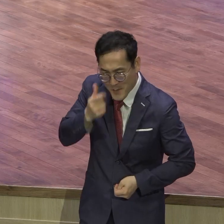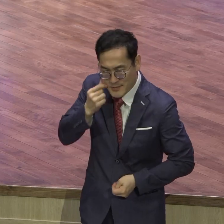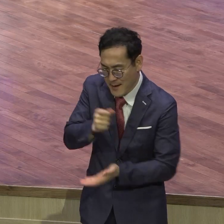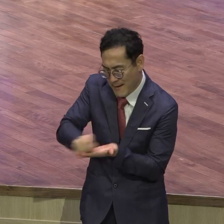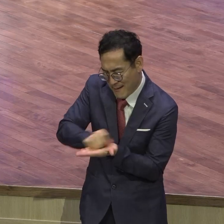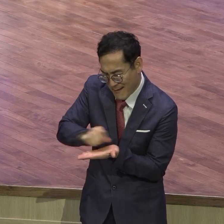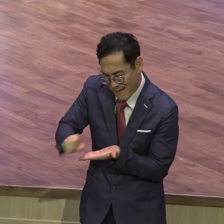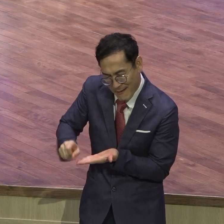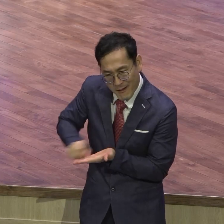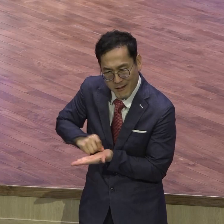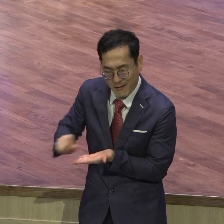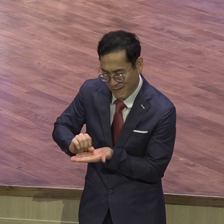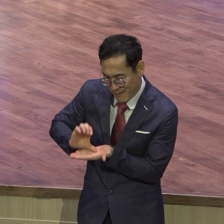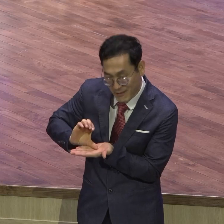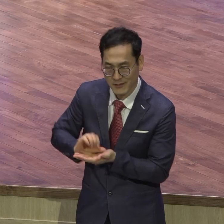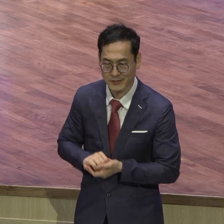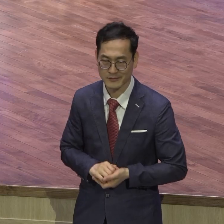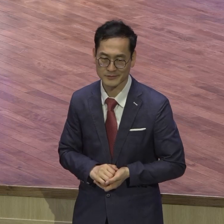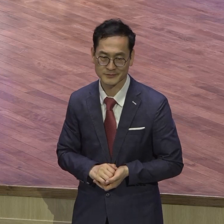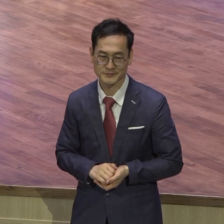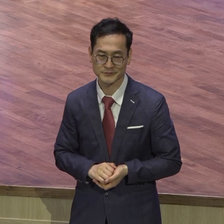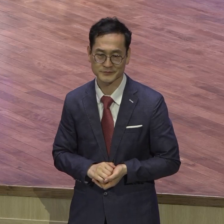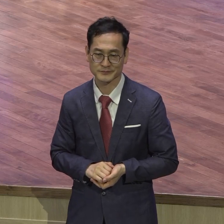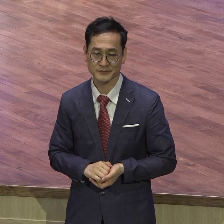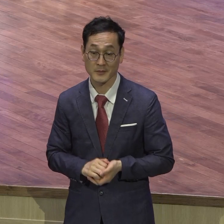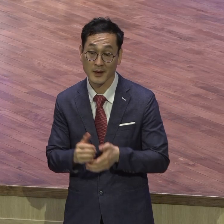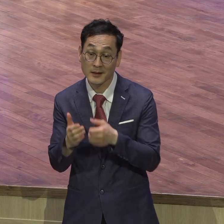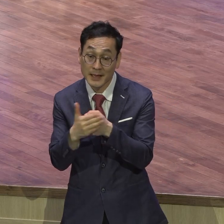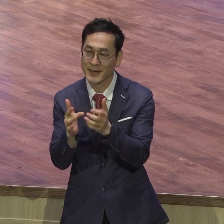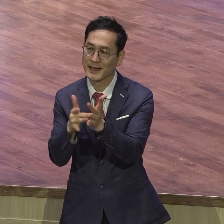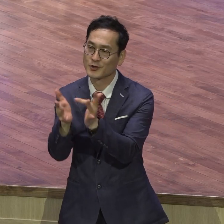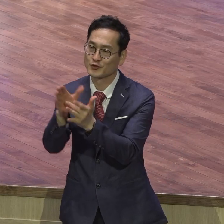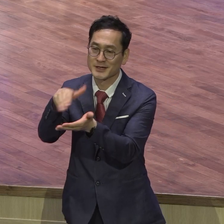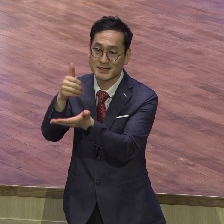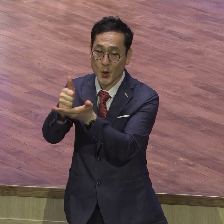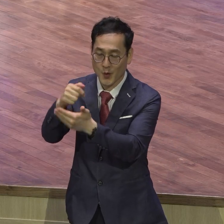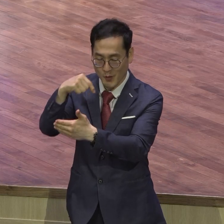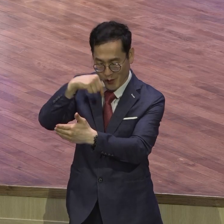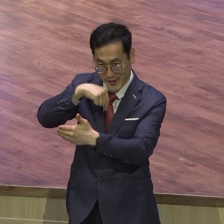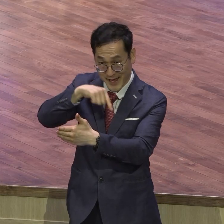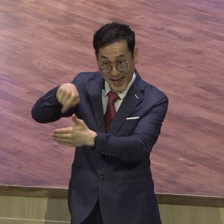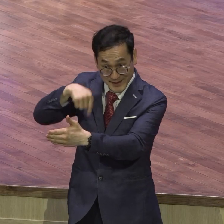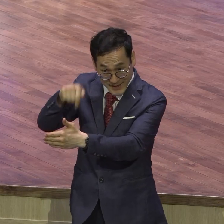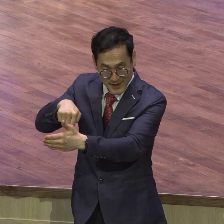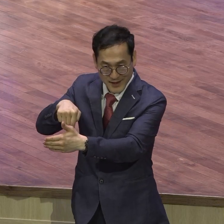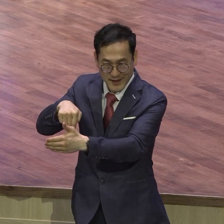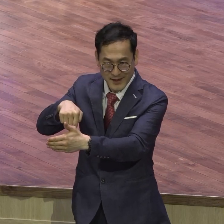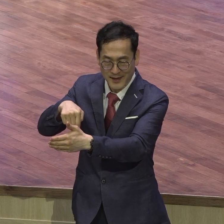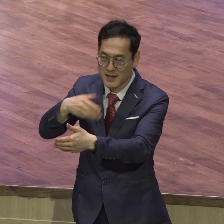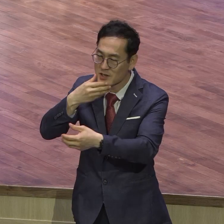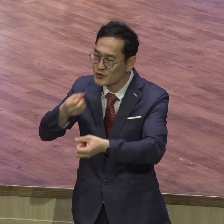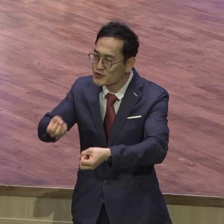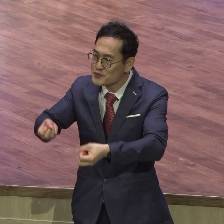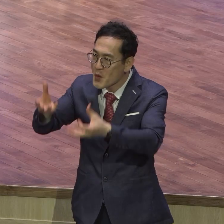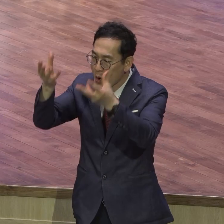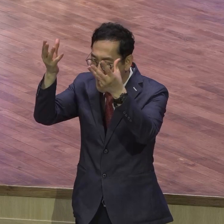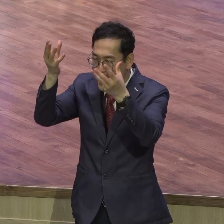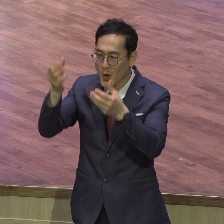그러니까 예수 그리스도 안에 있는 그 놀라운 뭐라 그래요 축복의